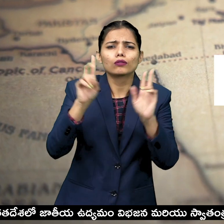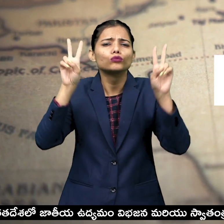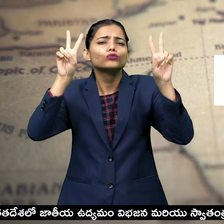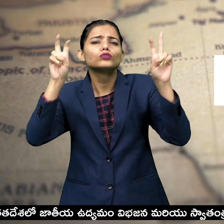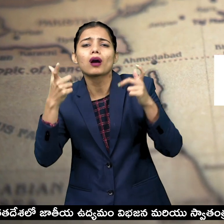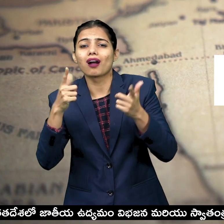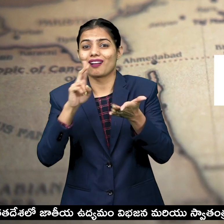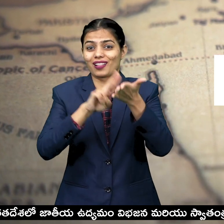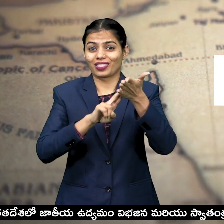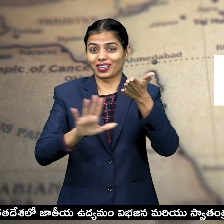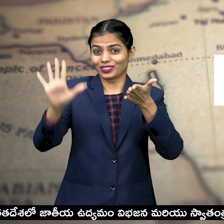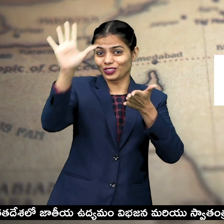1939 నుండి